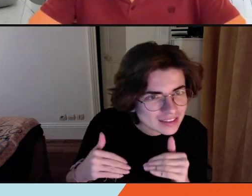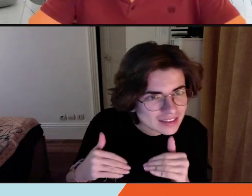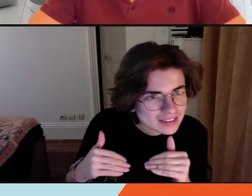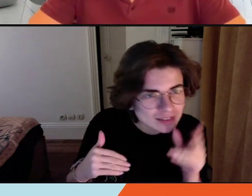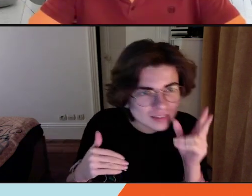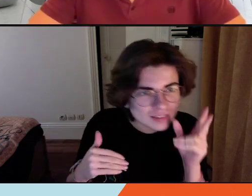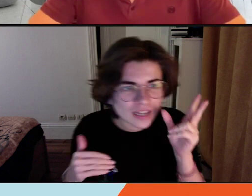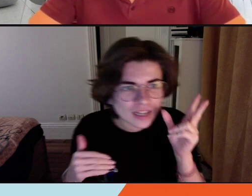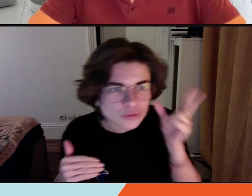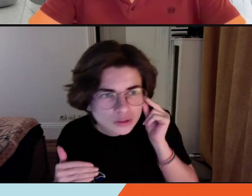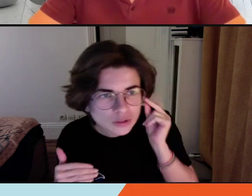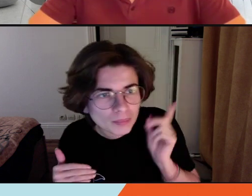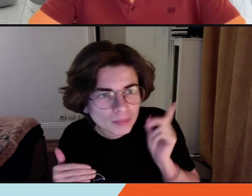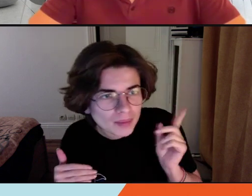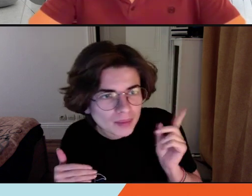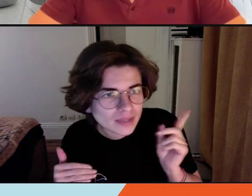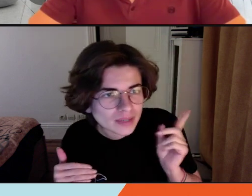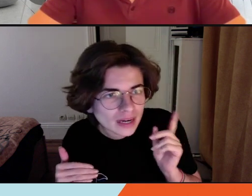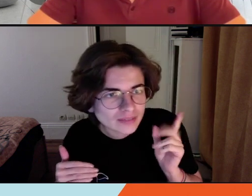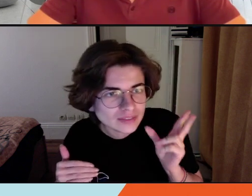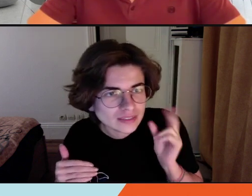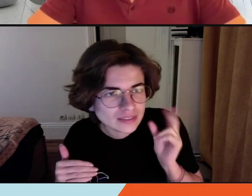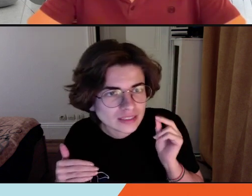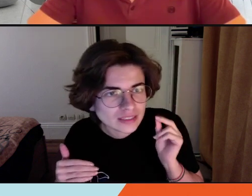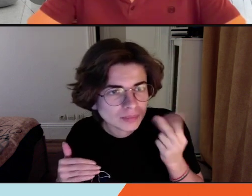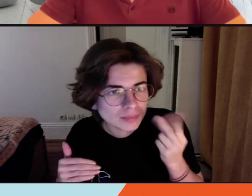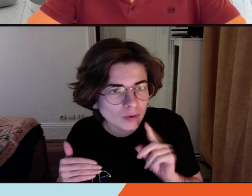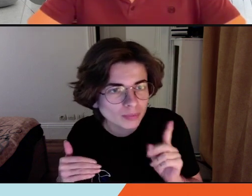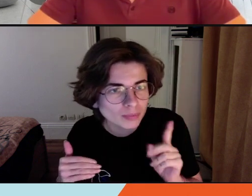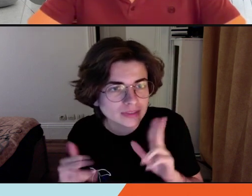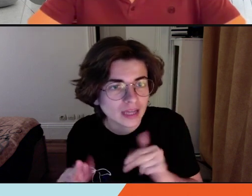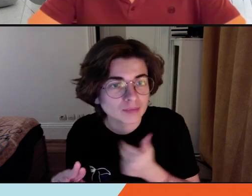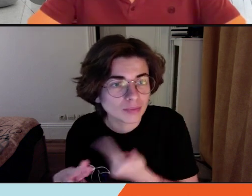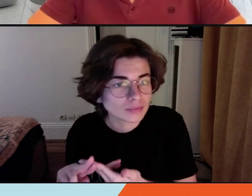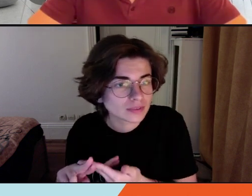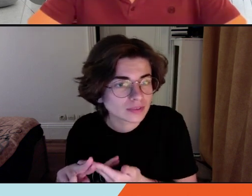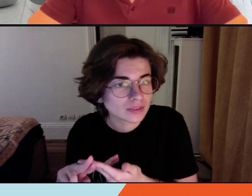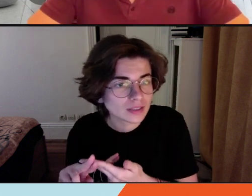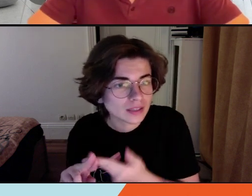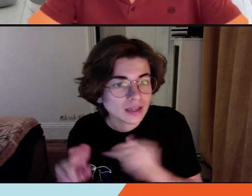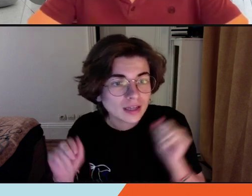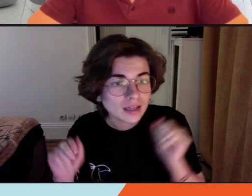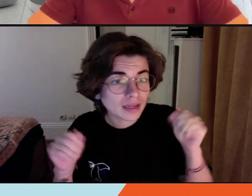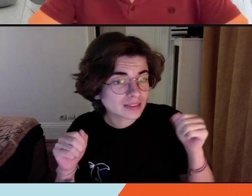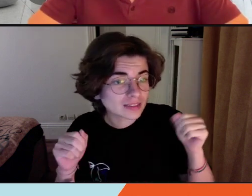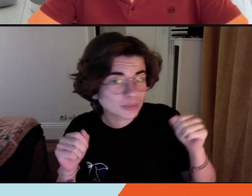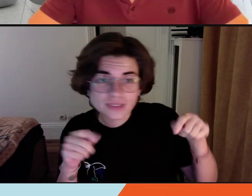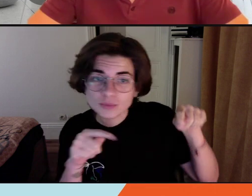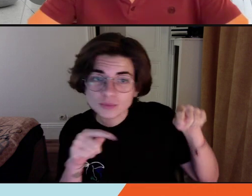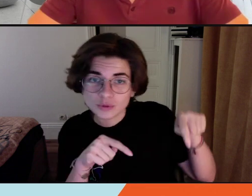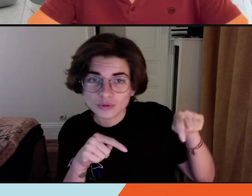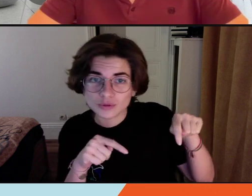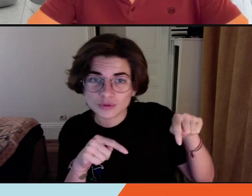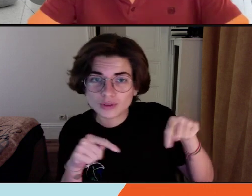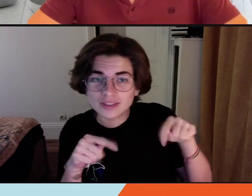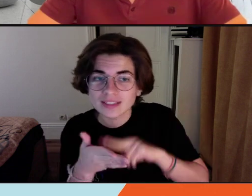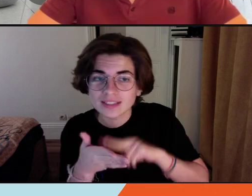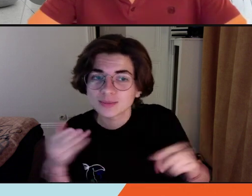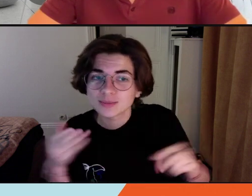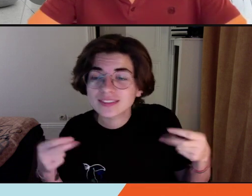Ah, je n'entends pas bien l'invité, je n'ai pas compris ta réponse. Bah, c'est possible de réunir des